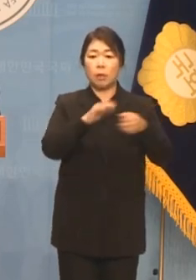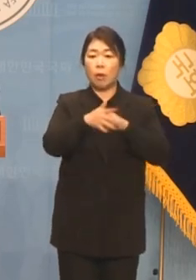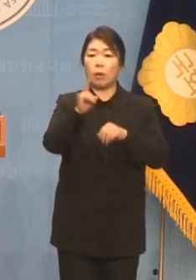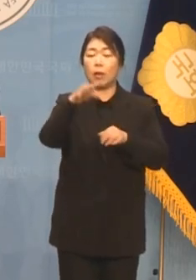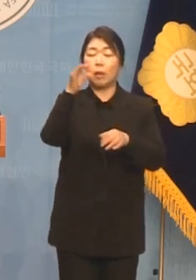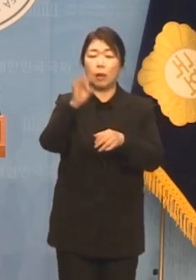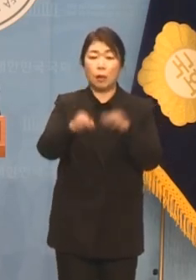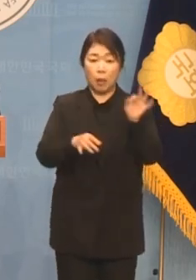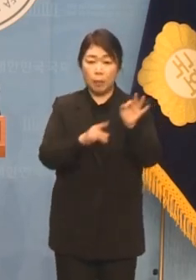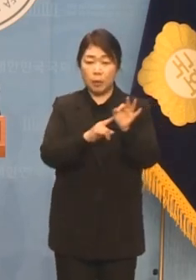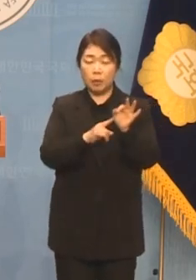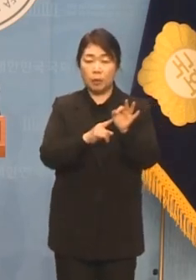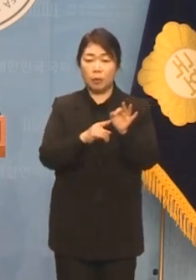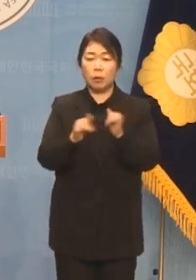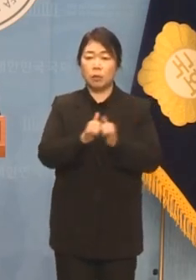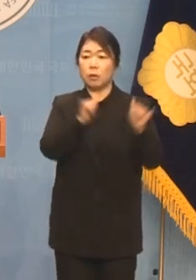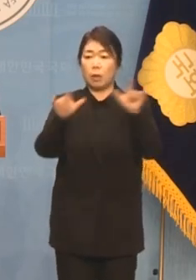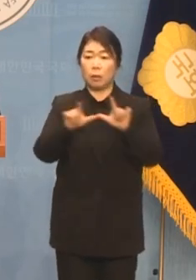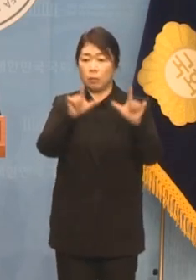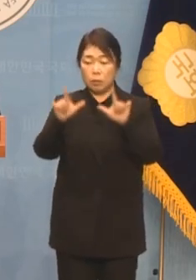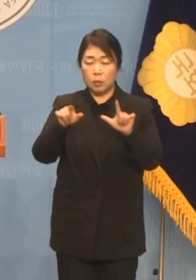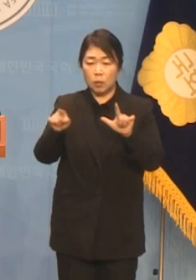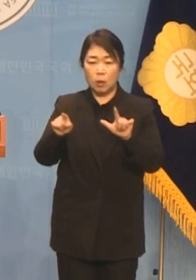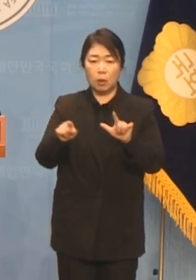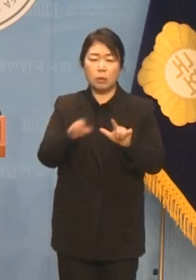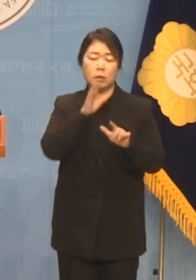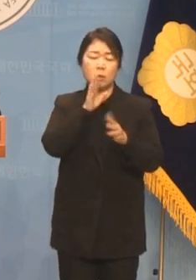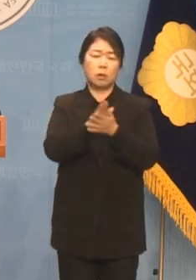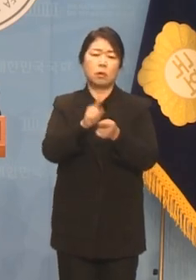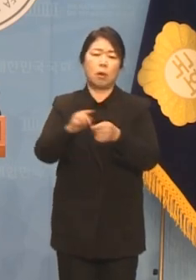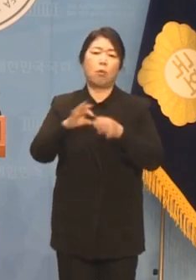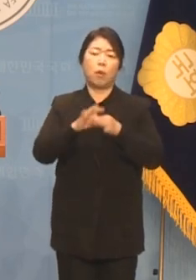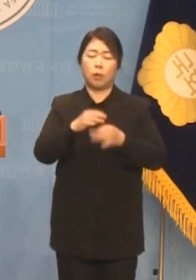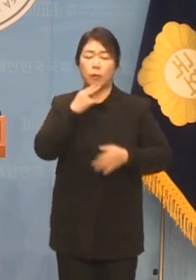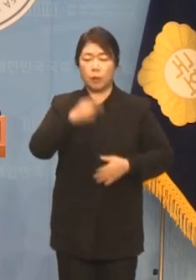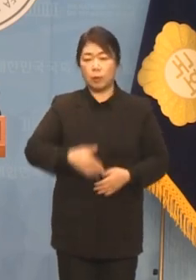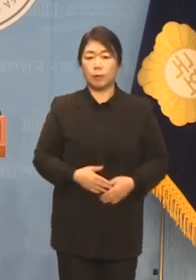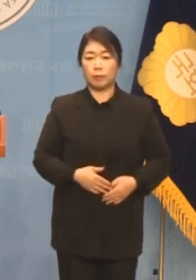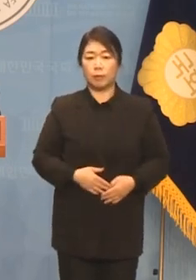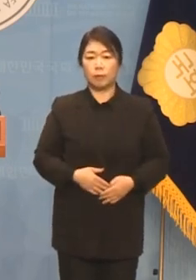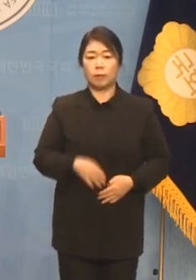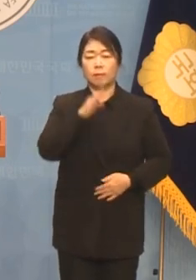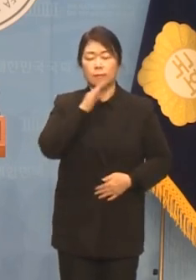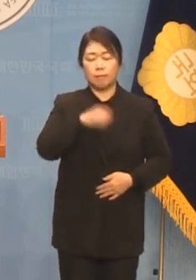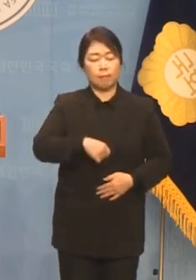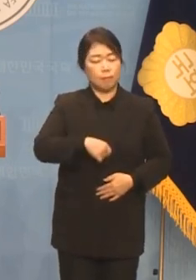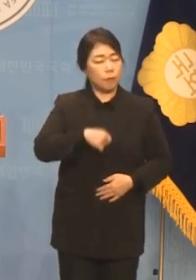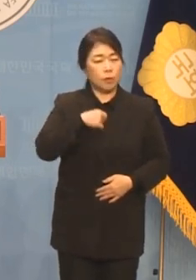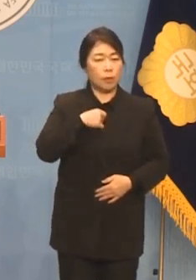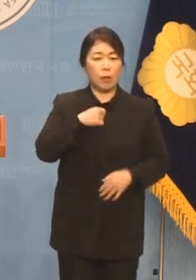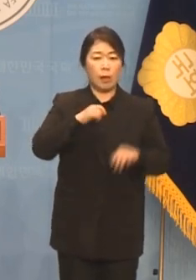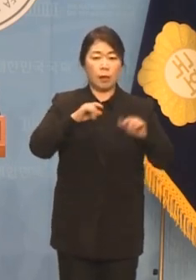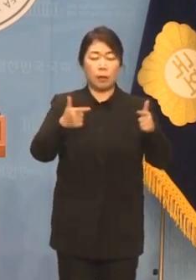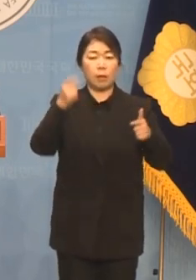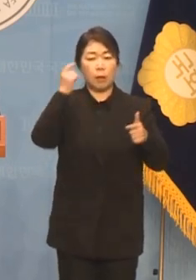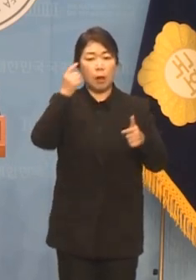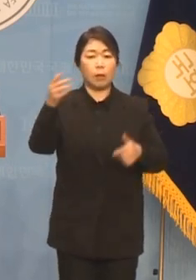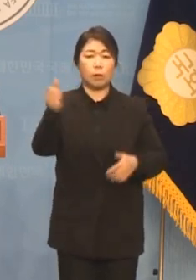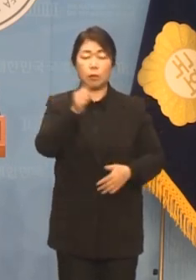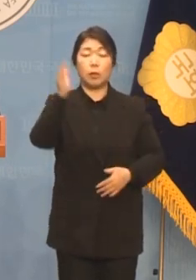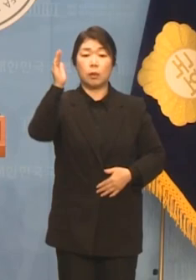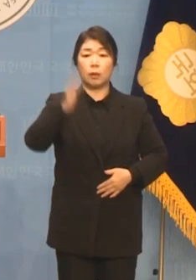민생 아고는 직접적인 연관성이 없고 진정성 있는 논쟁이라고 생각하지 않는다고